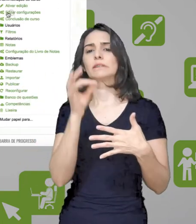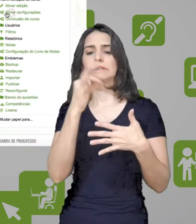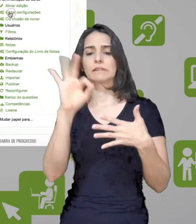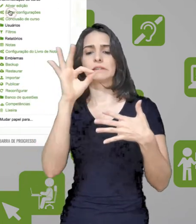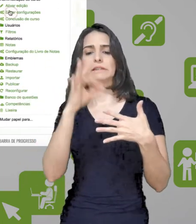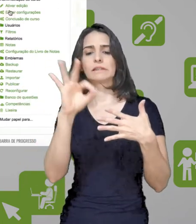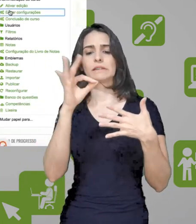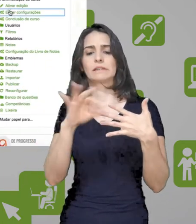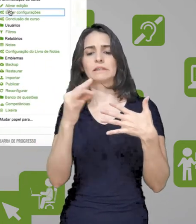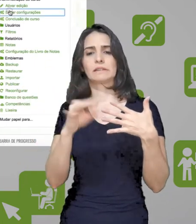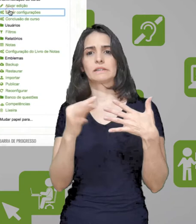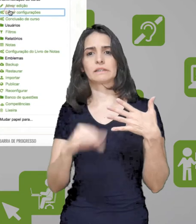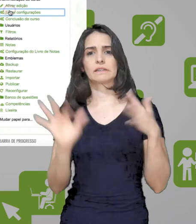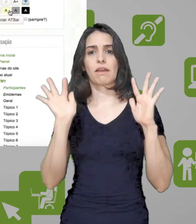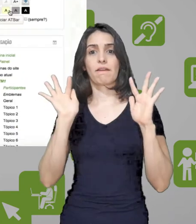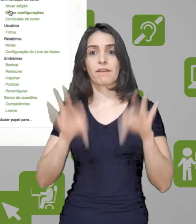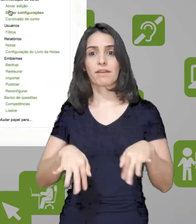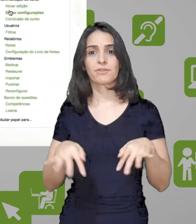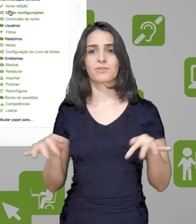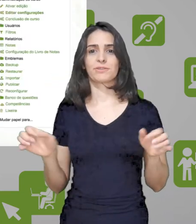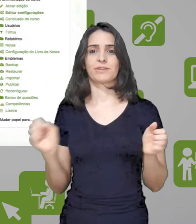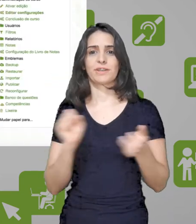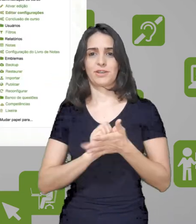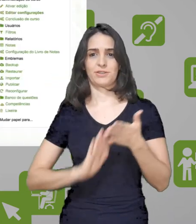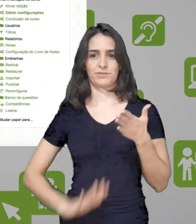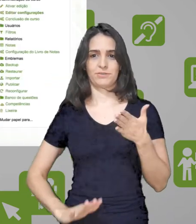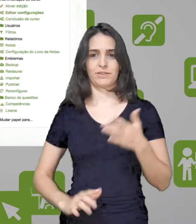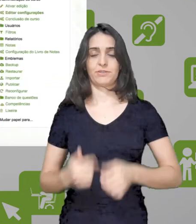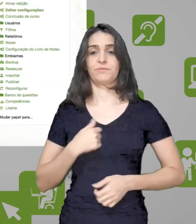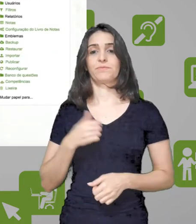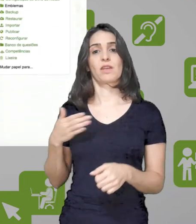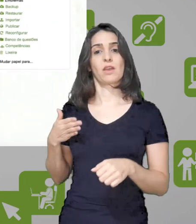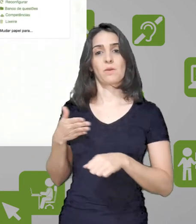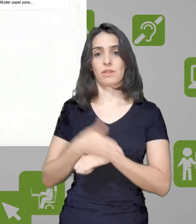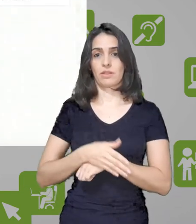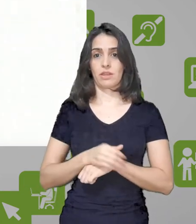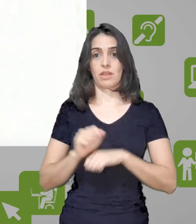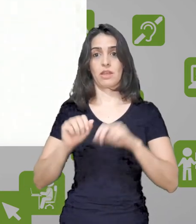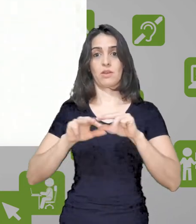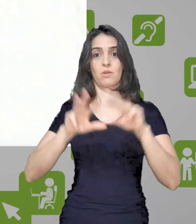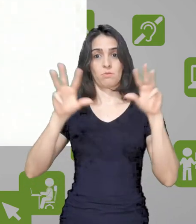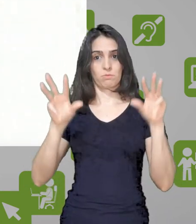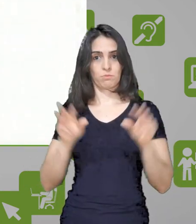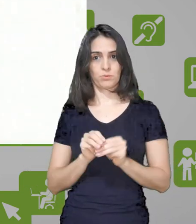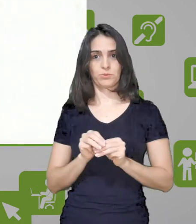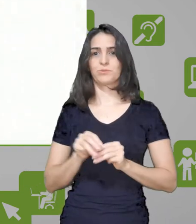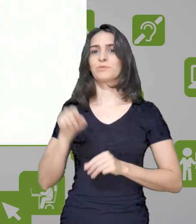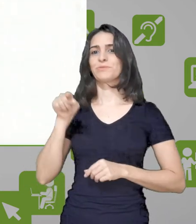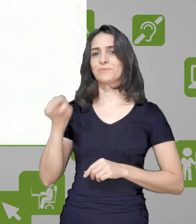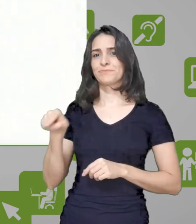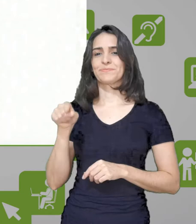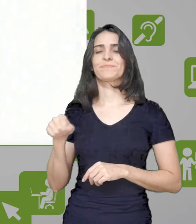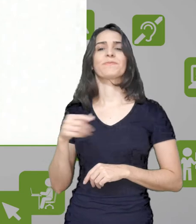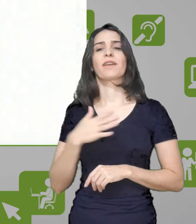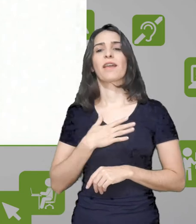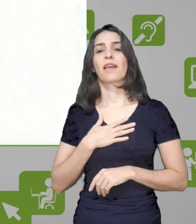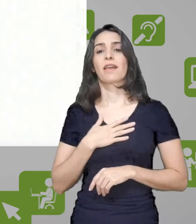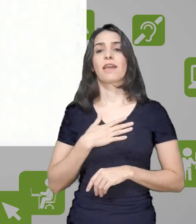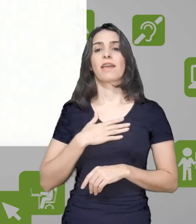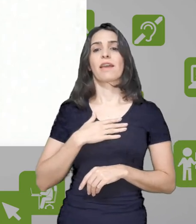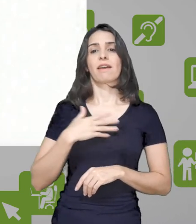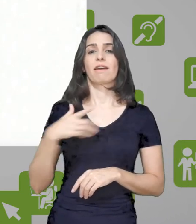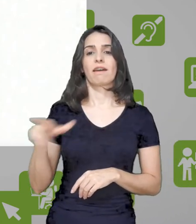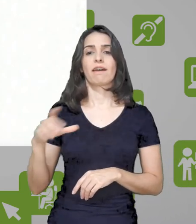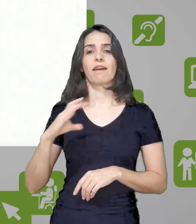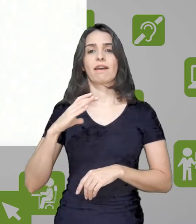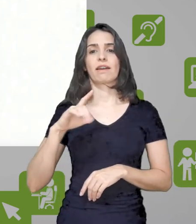curso, editar configurações. As configurações que você já conhece, eu vou passar e vou só vir